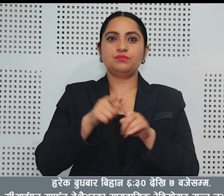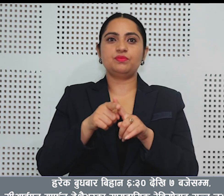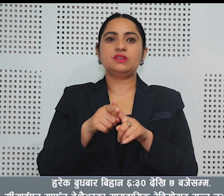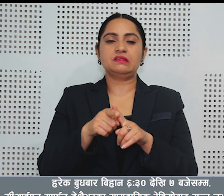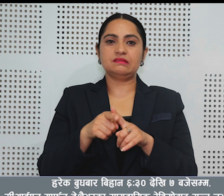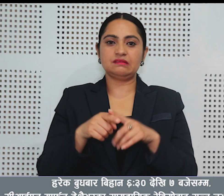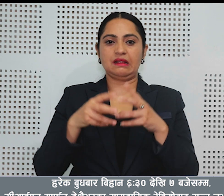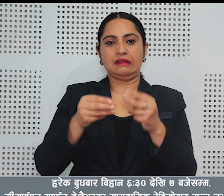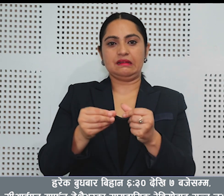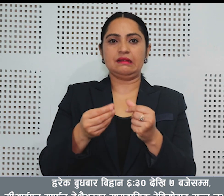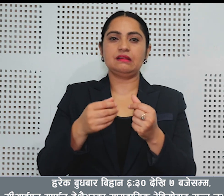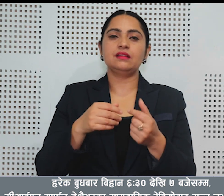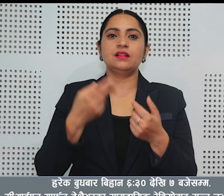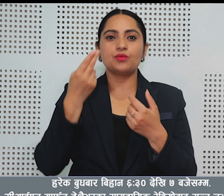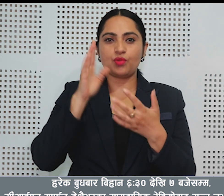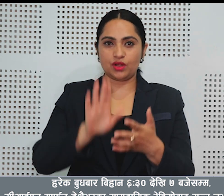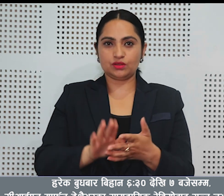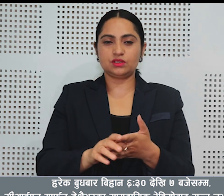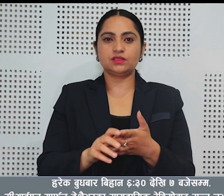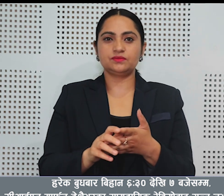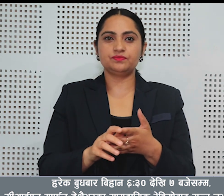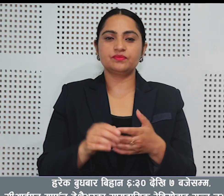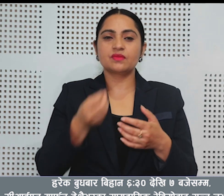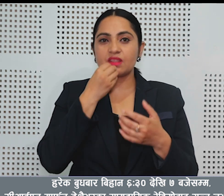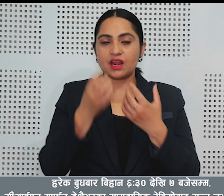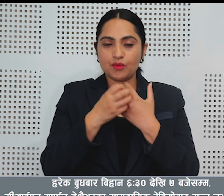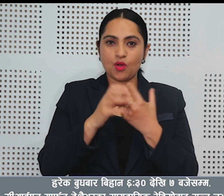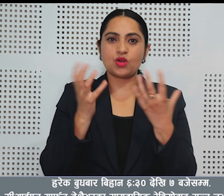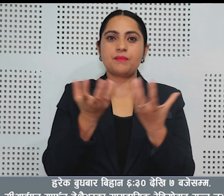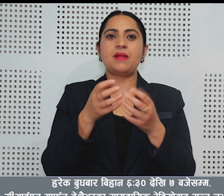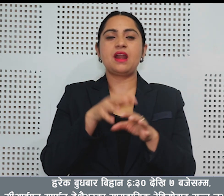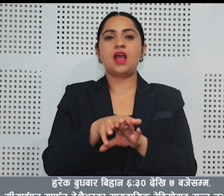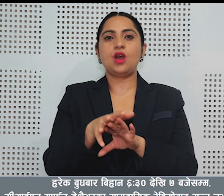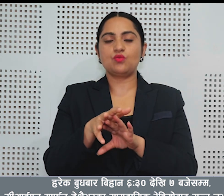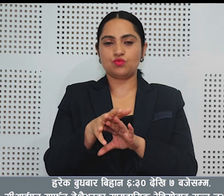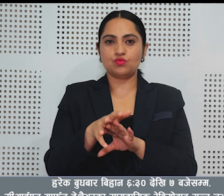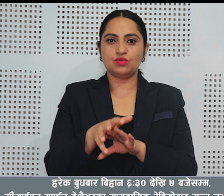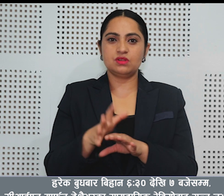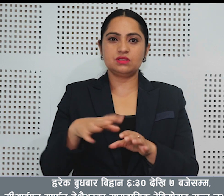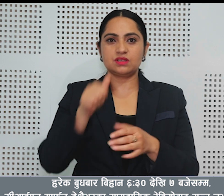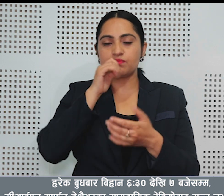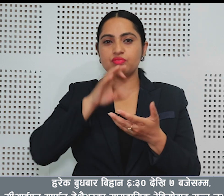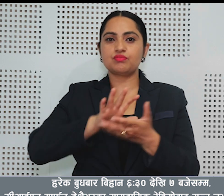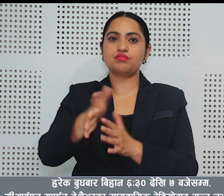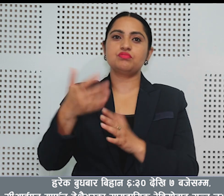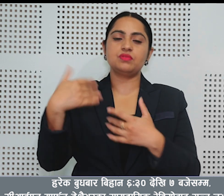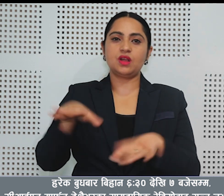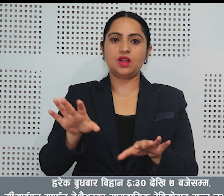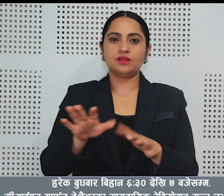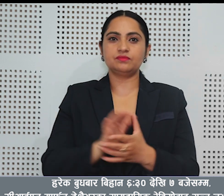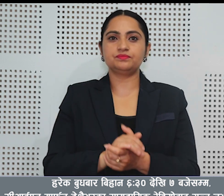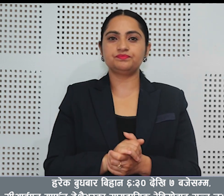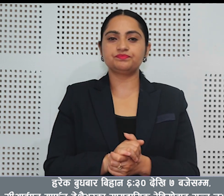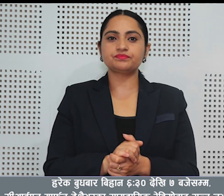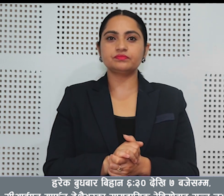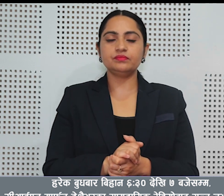भेटिया कुचिया। अब भाँडा जे त पकाएर अब यो त पकाउने, त्यहाँबाट खाएर फेरि यता भाँडा मलाई यतै राख्थ्यौँ। यस्तो होला नि थाहा भएन